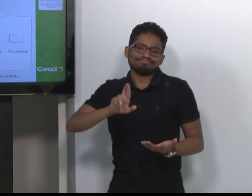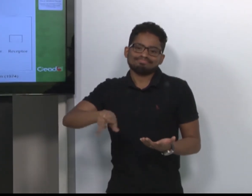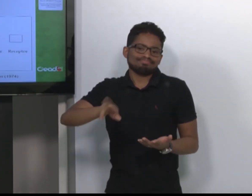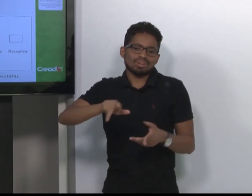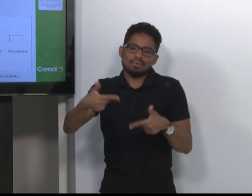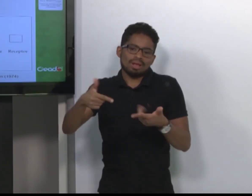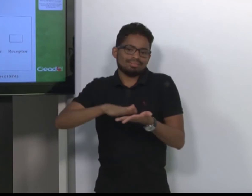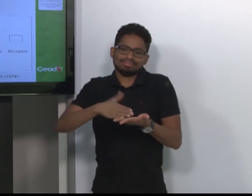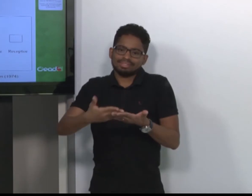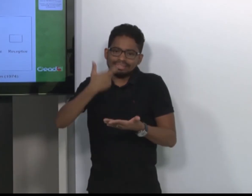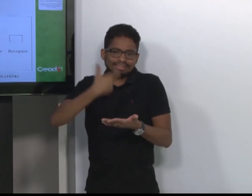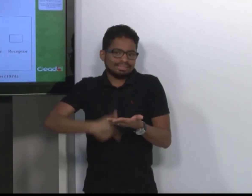do tradutor-intérprete.